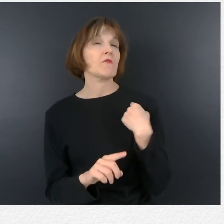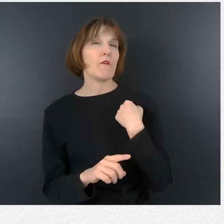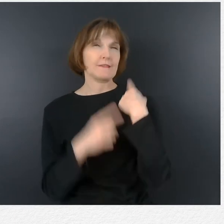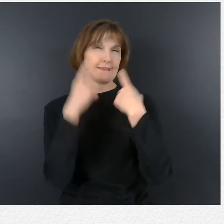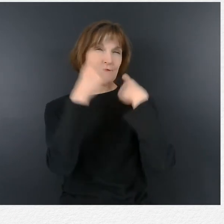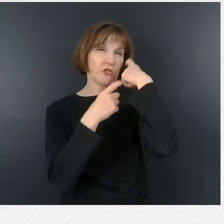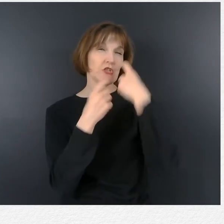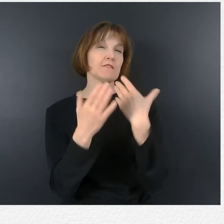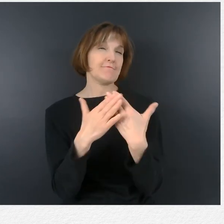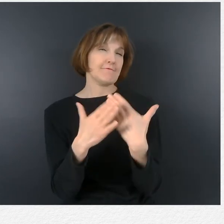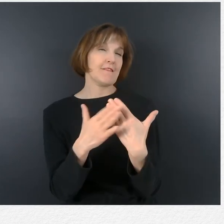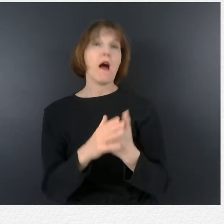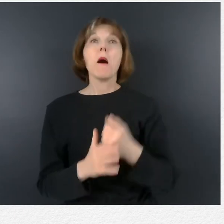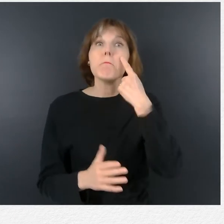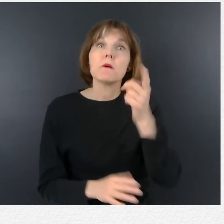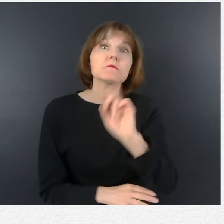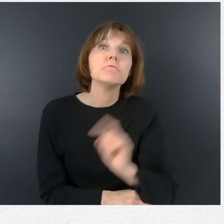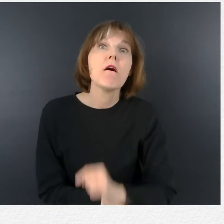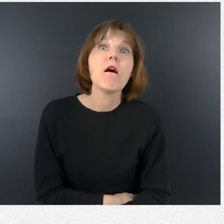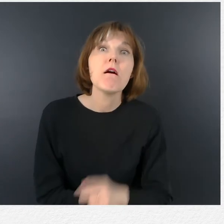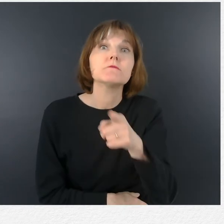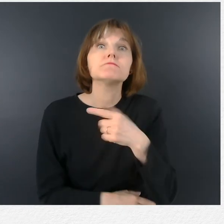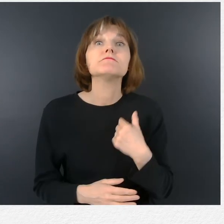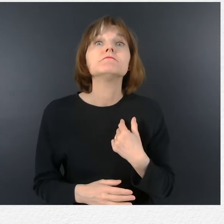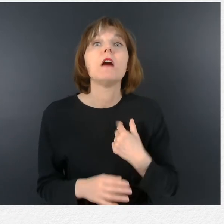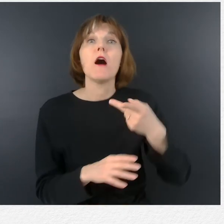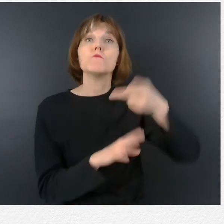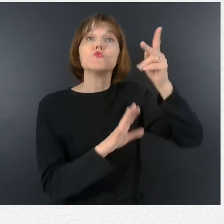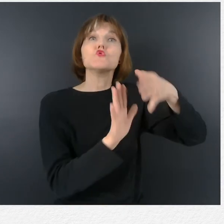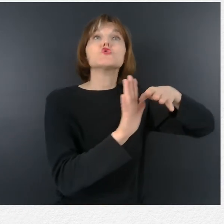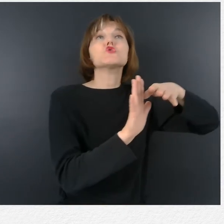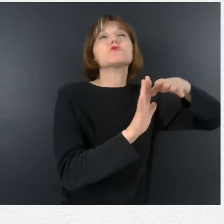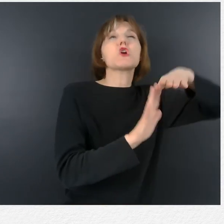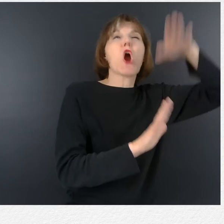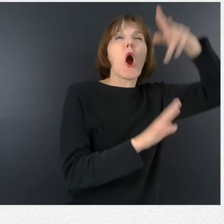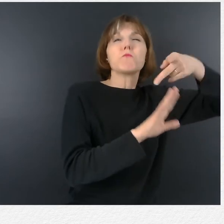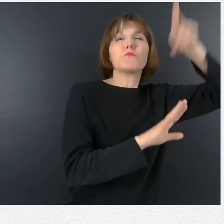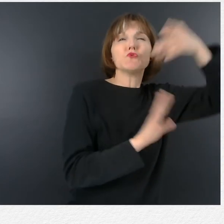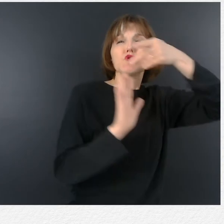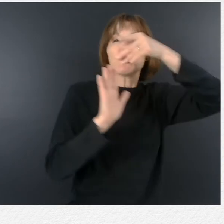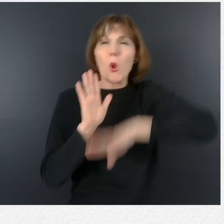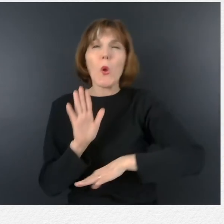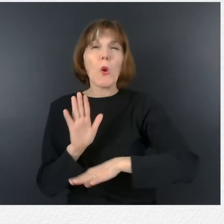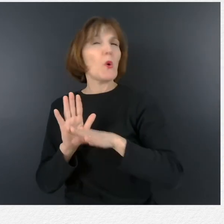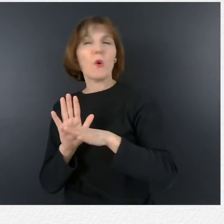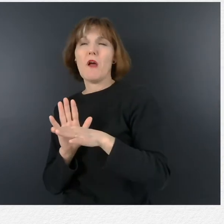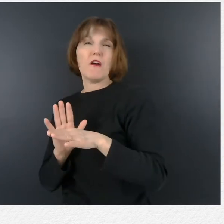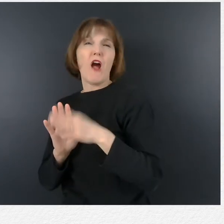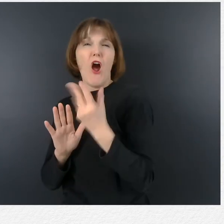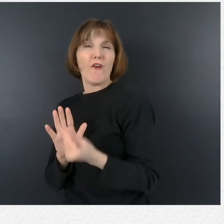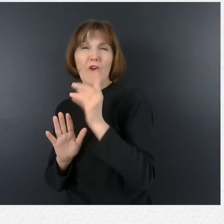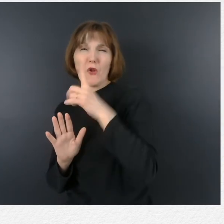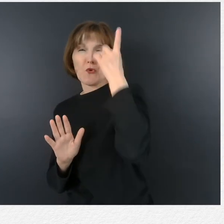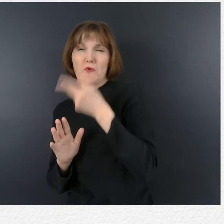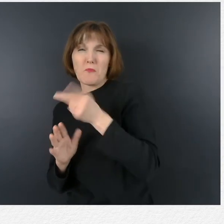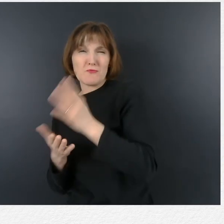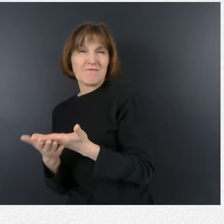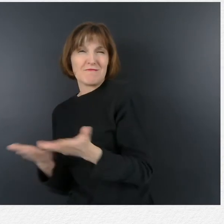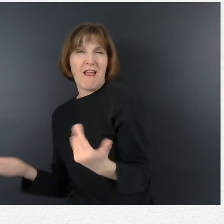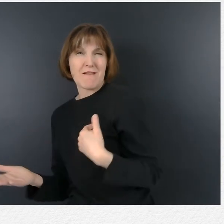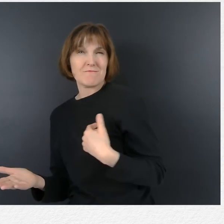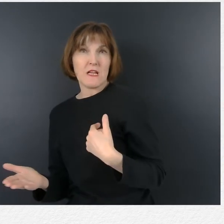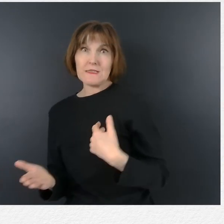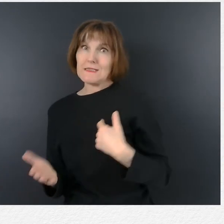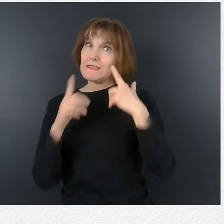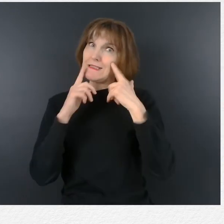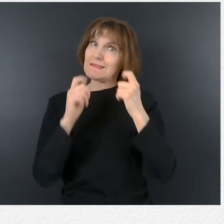que vous êtes plus grand que le plus humble parmi les enfants de Dieu, de peur que par accident vous ne